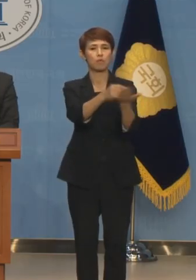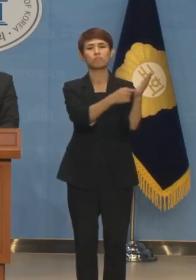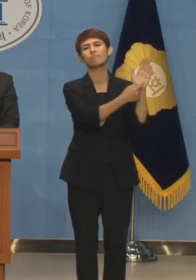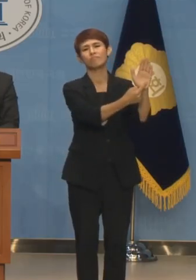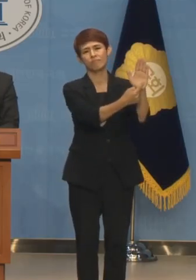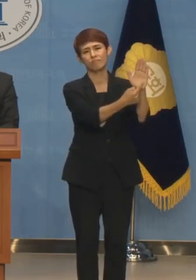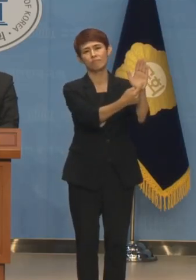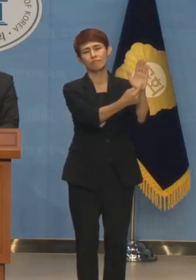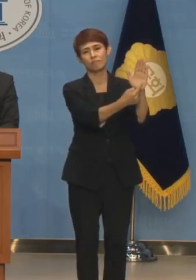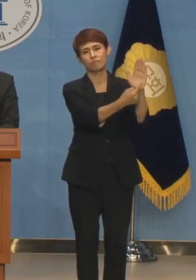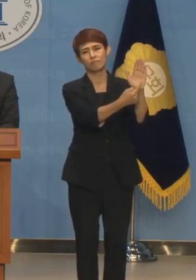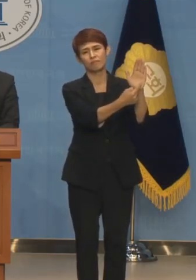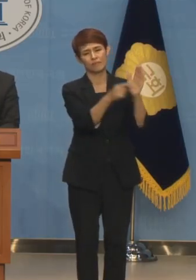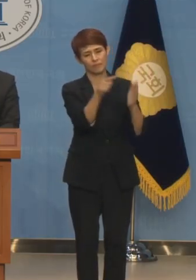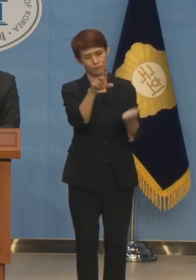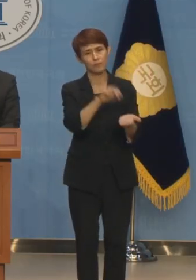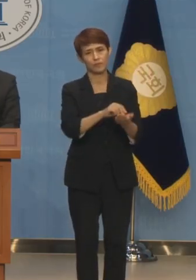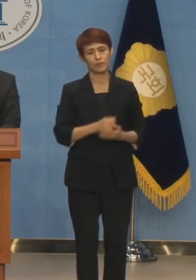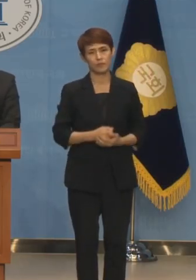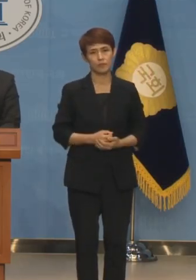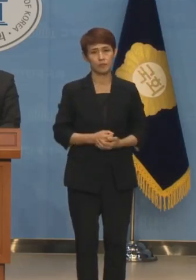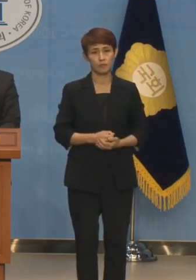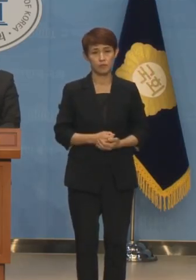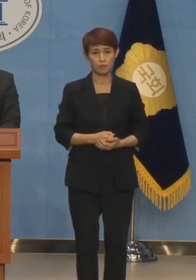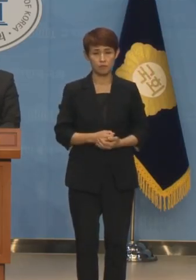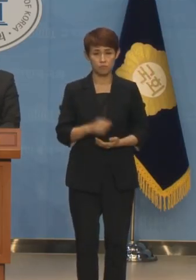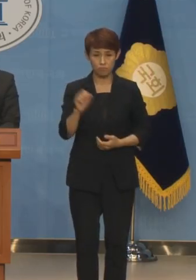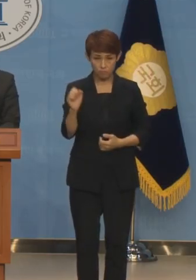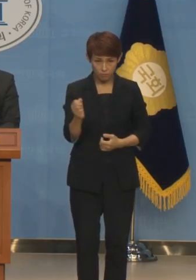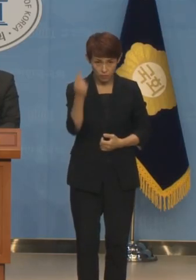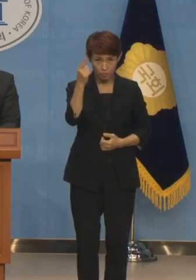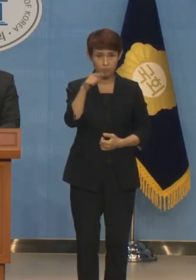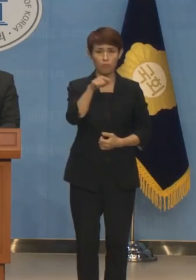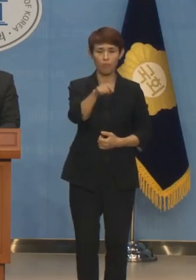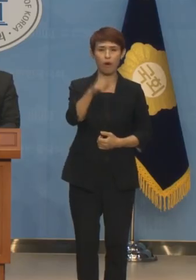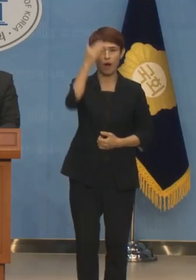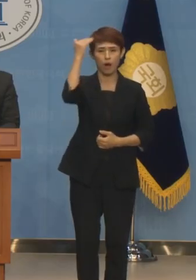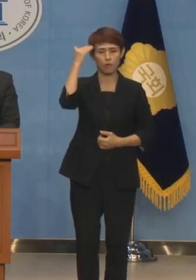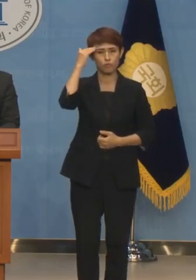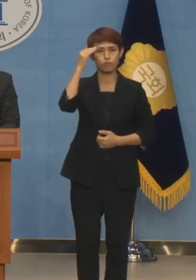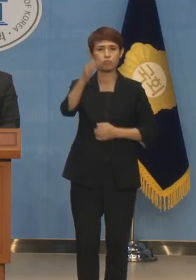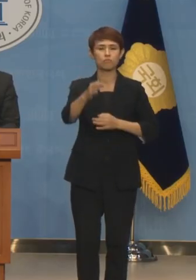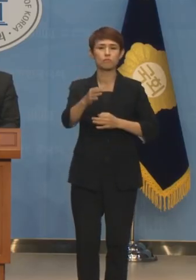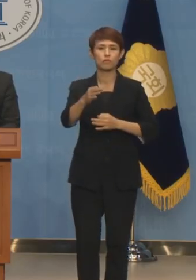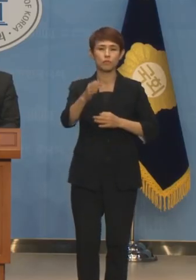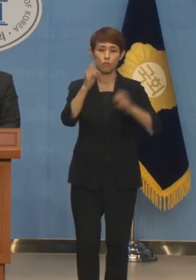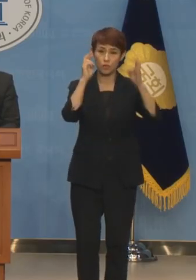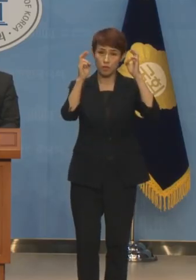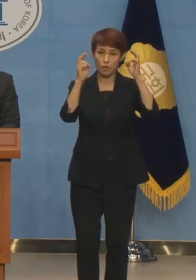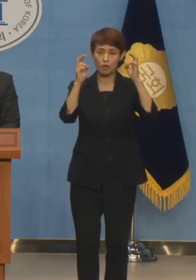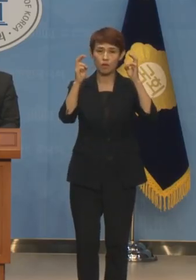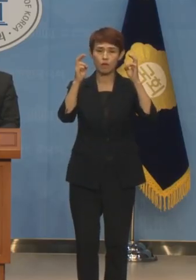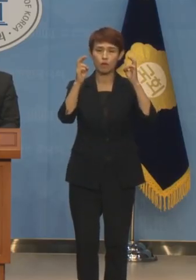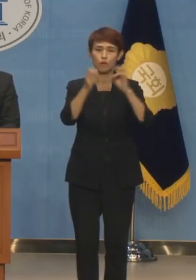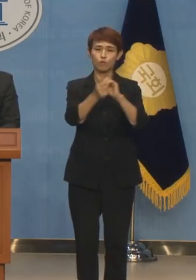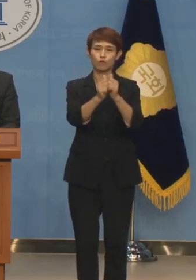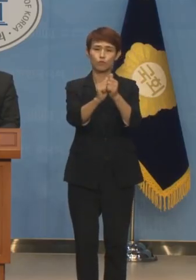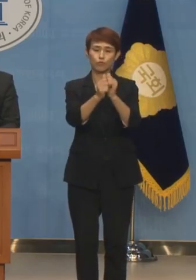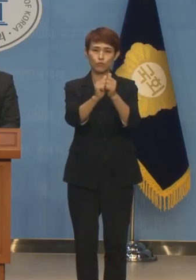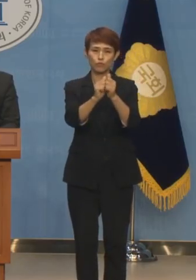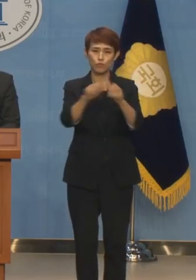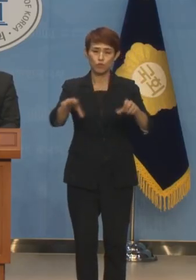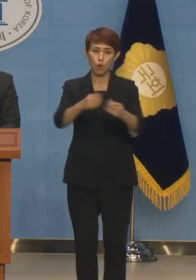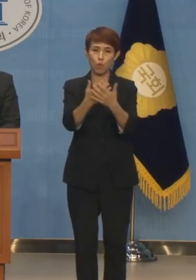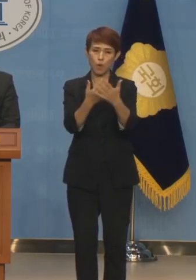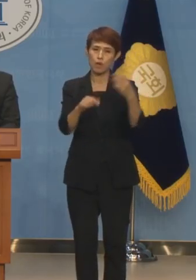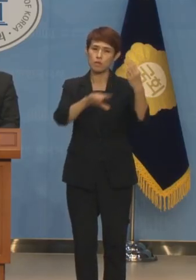공시하고 있었습니다. 그 결과 그렇지 않아도 우리나라 상장 기업의 주주총회일이 3월